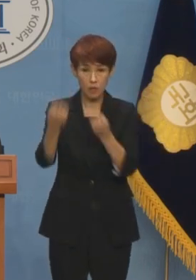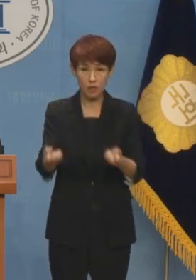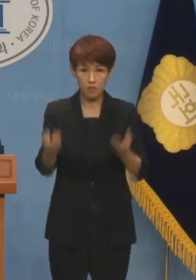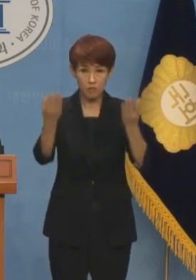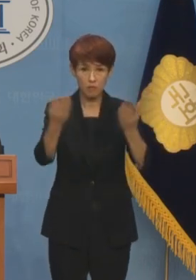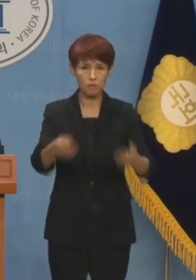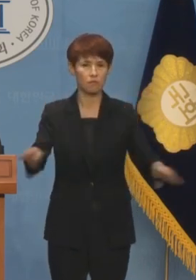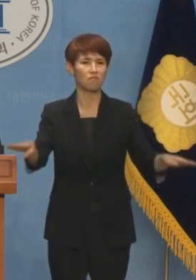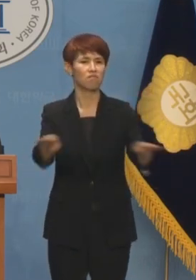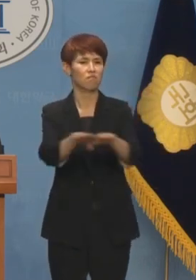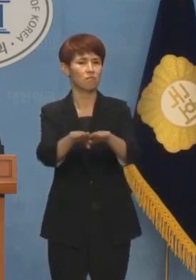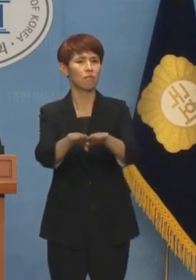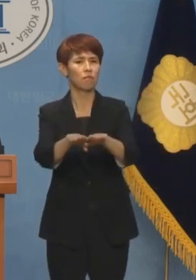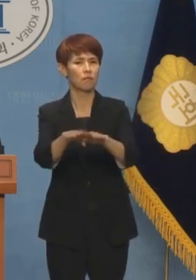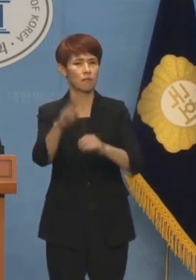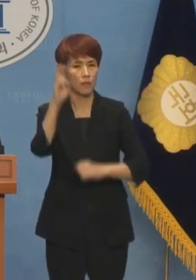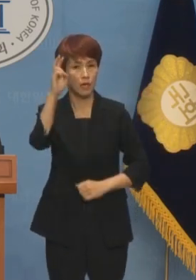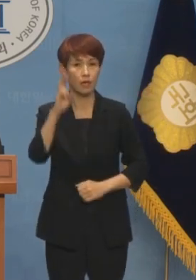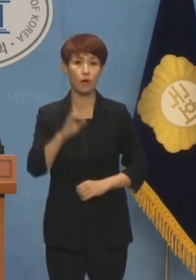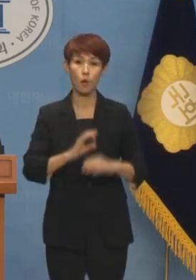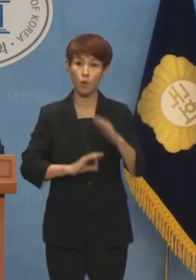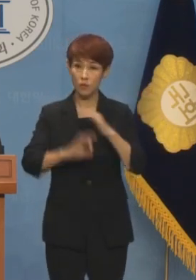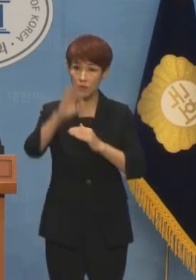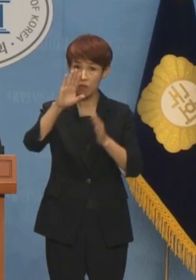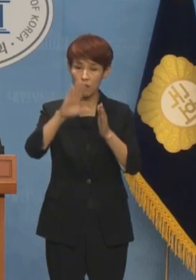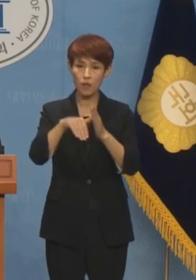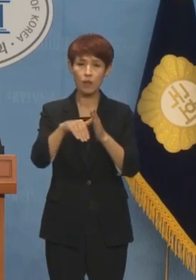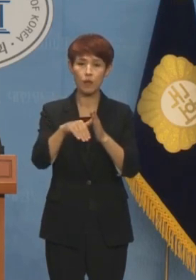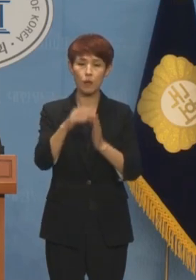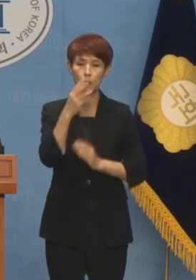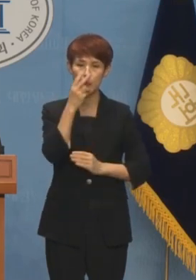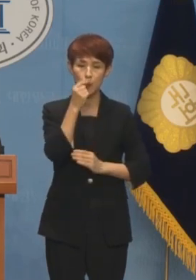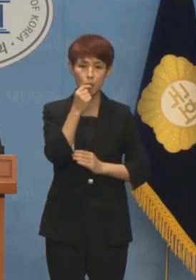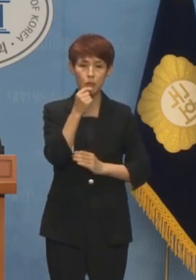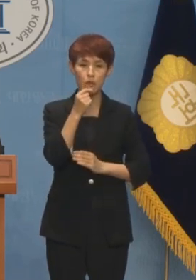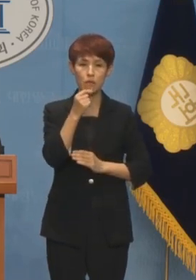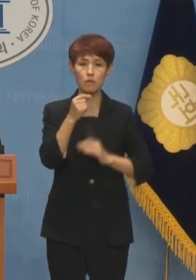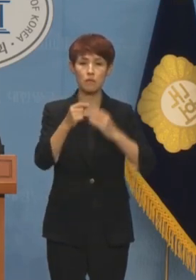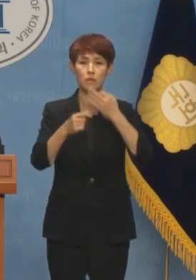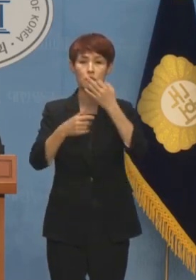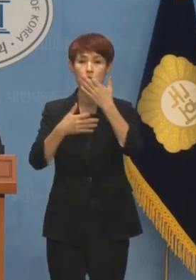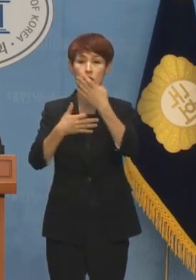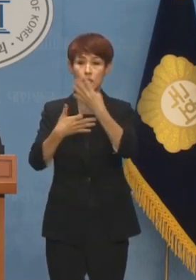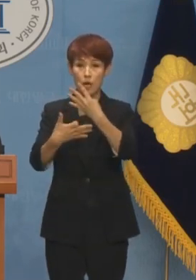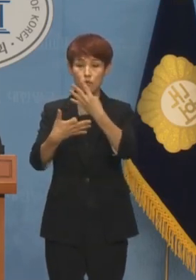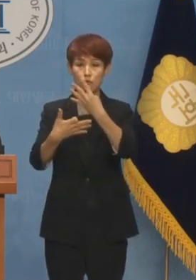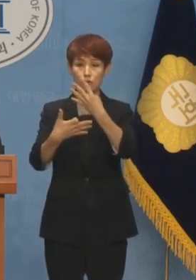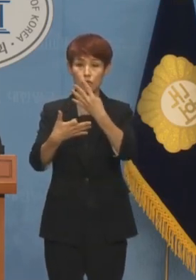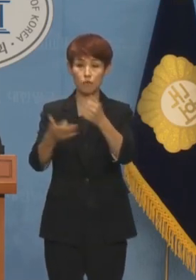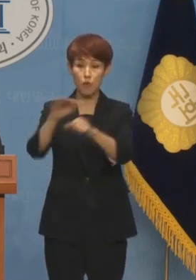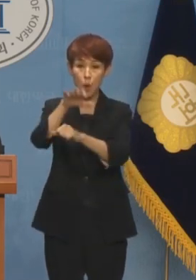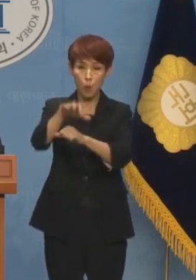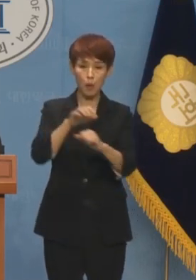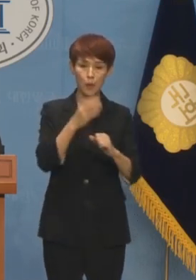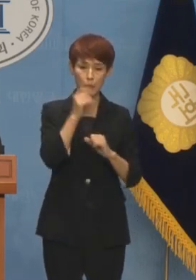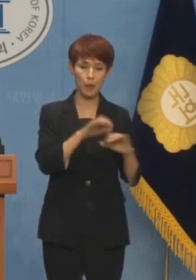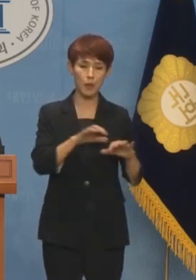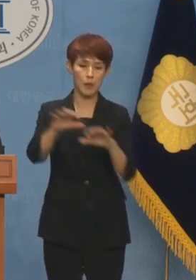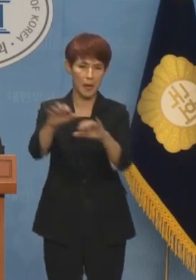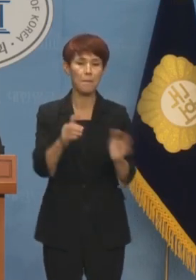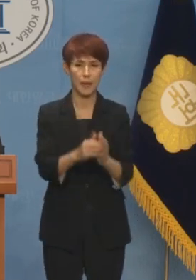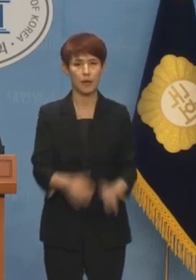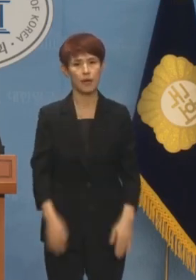불참을 예고하고 오전 일찍 별도로 참배했습니다. 오만과 독선의 정치를